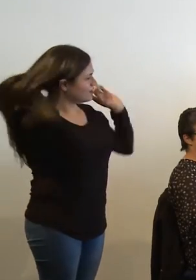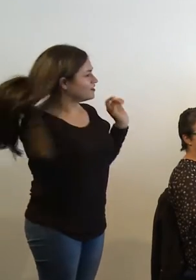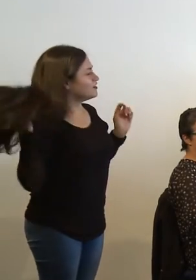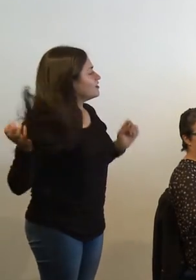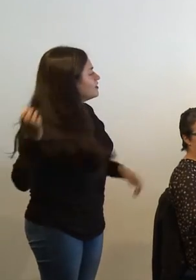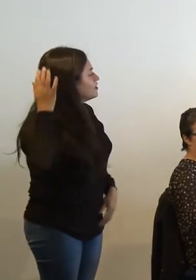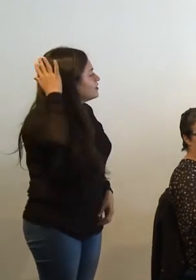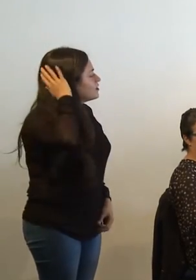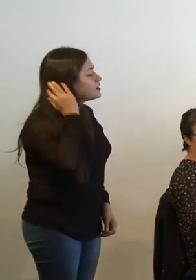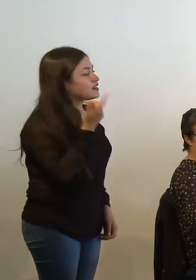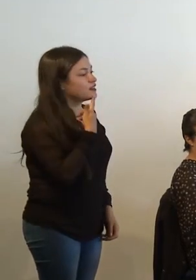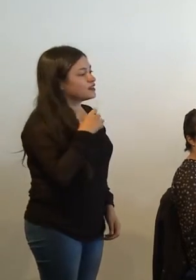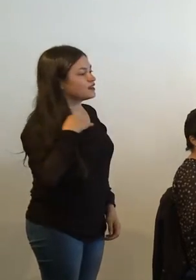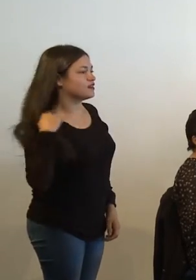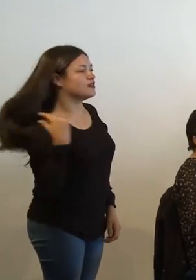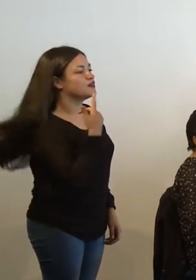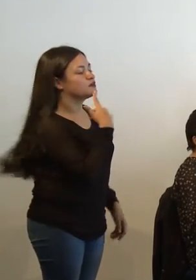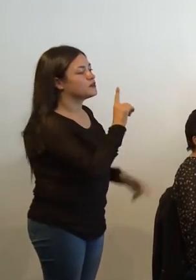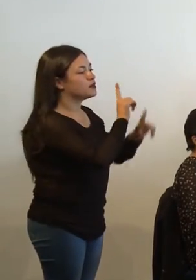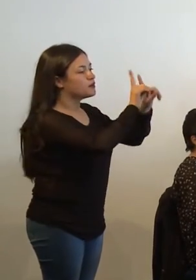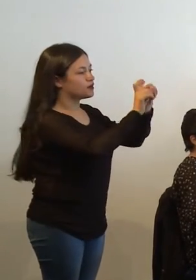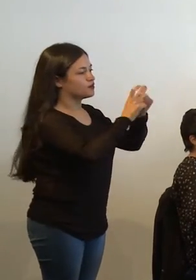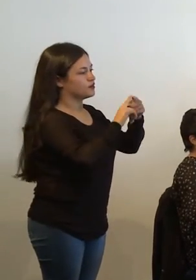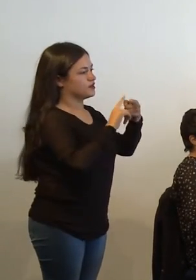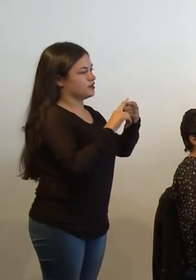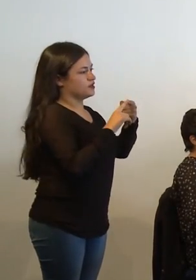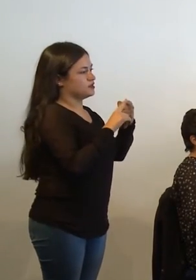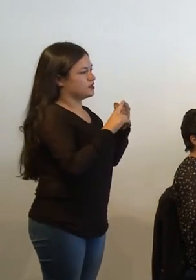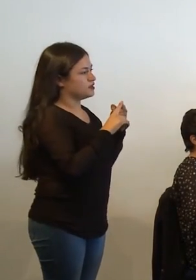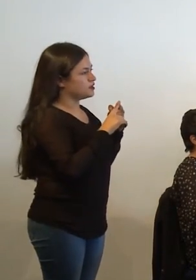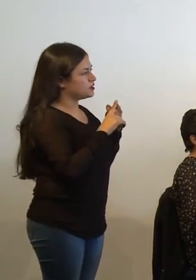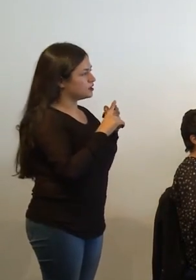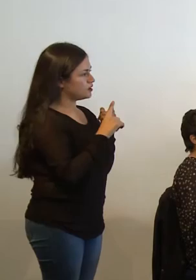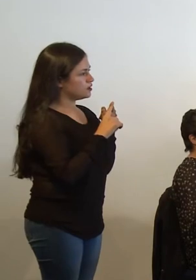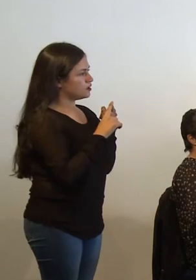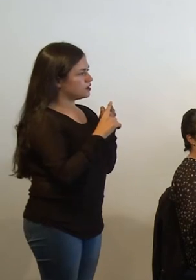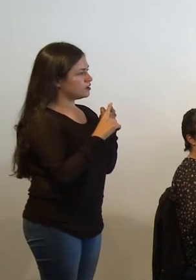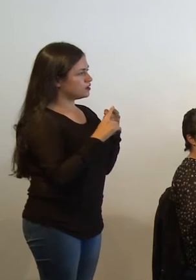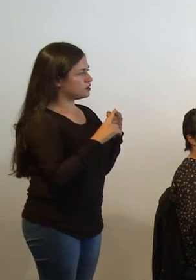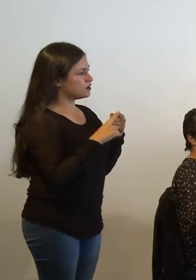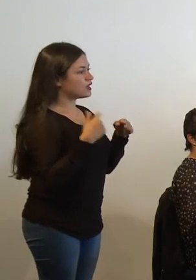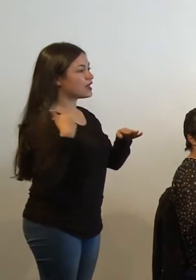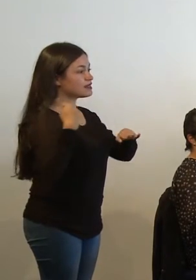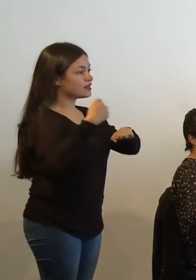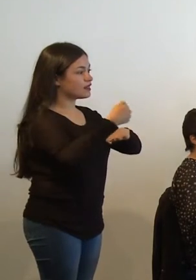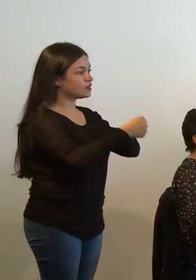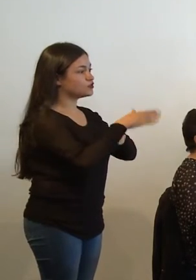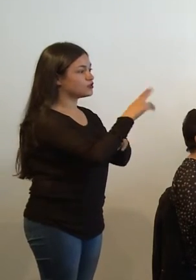¿Aporta la educación comunitaria a la tradición de la educación popular en América Latina?